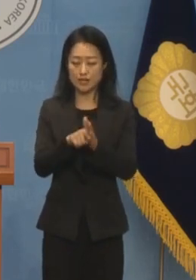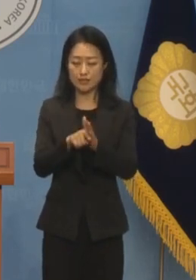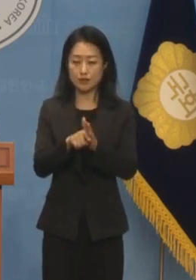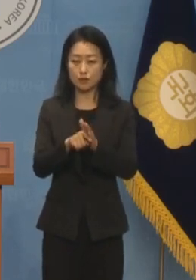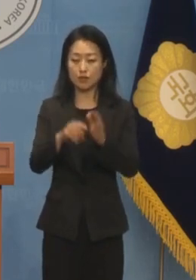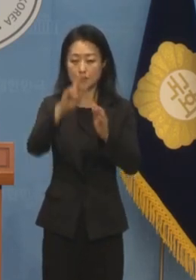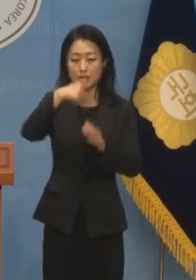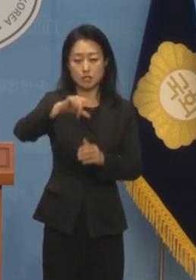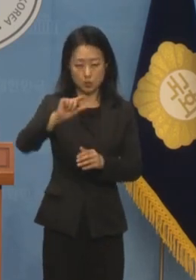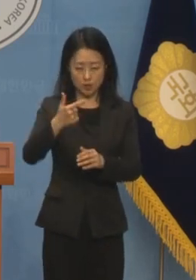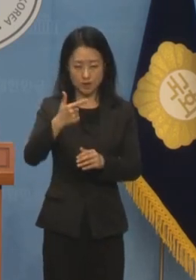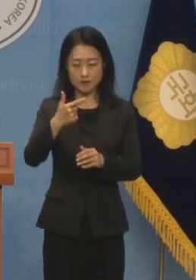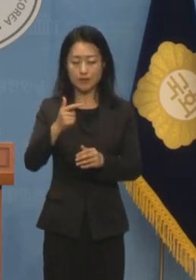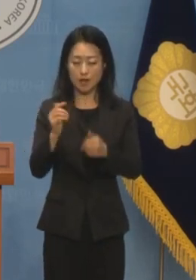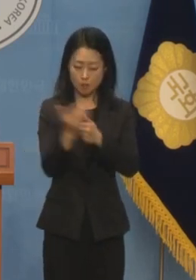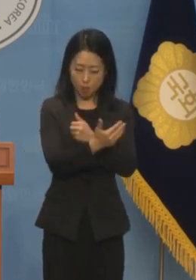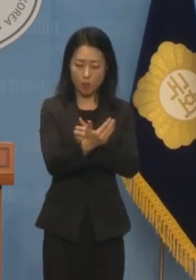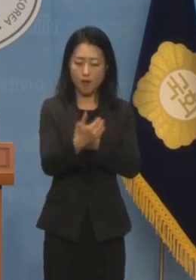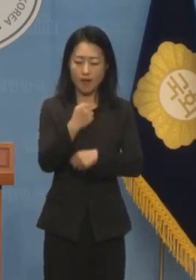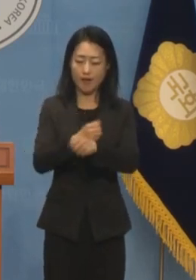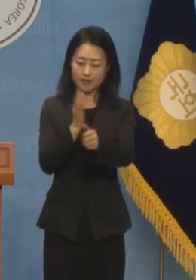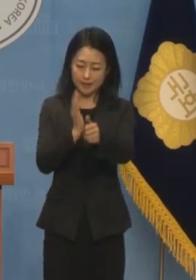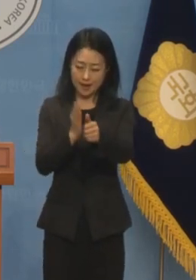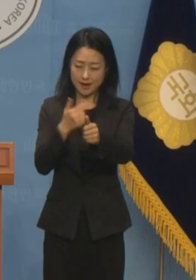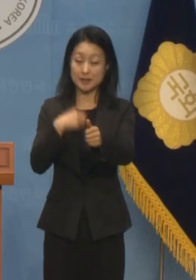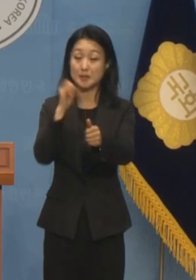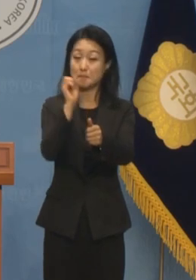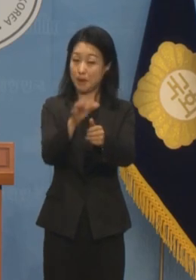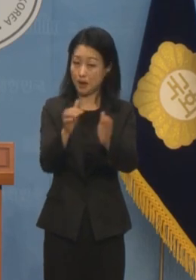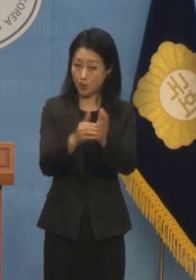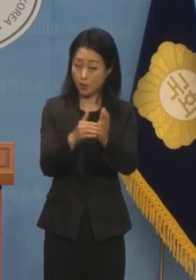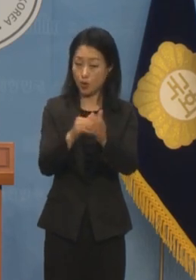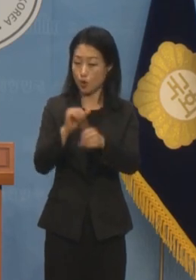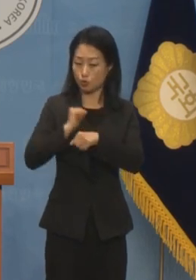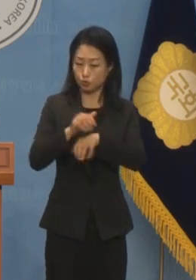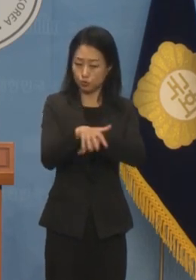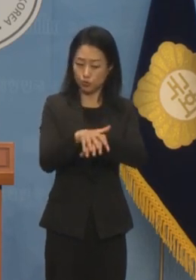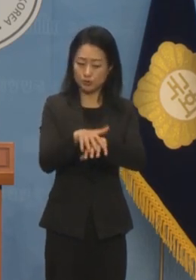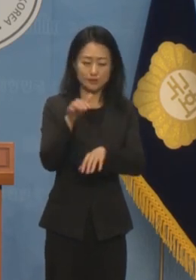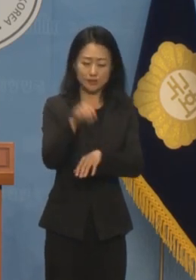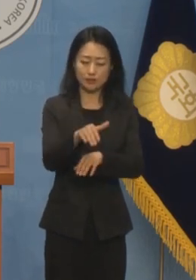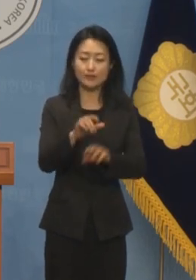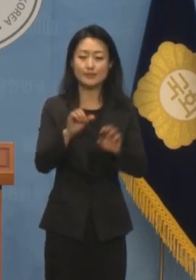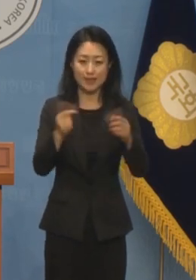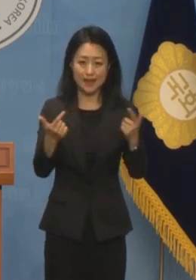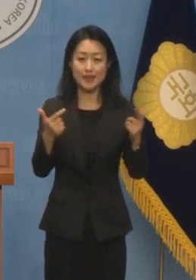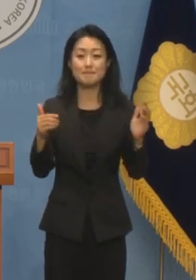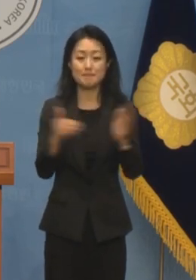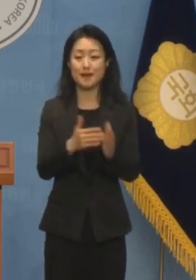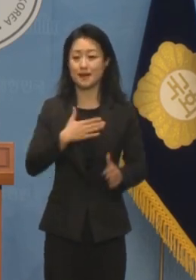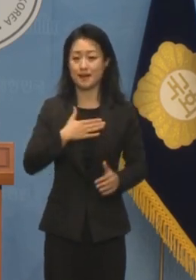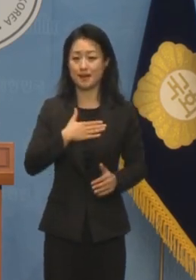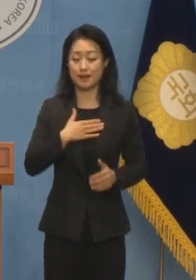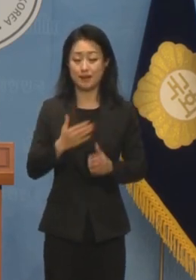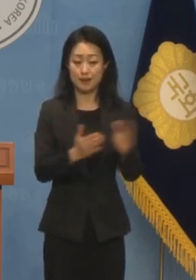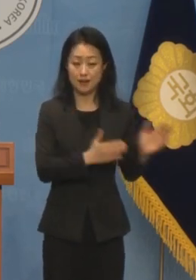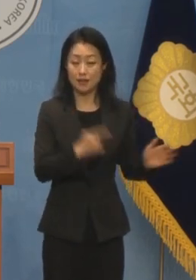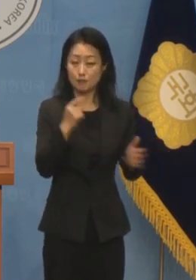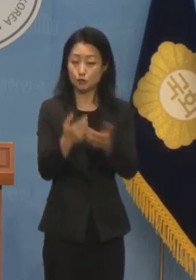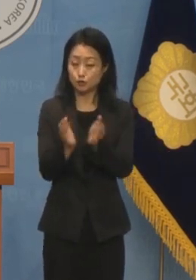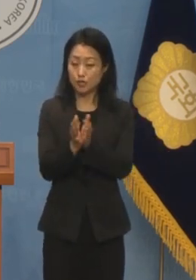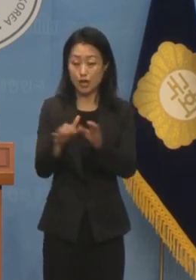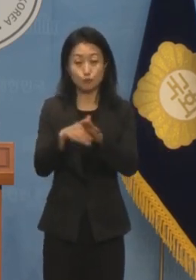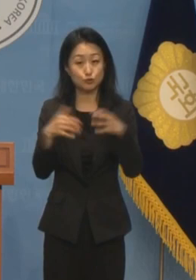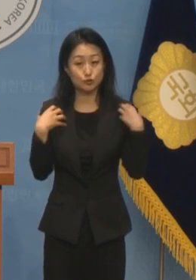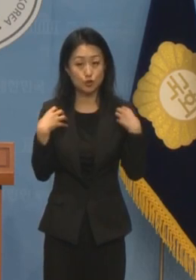지키고 보호해달라 당부하며 군의 조직은 건들지 않았습니다. 민주당과 문재인의